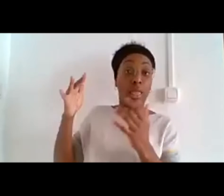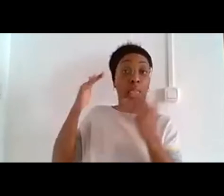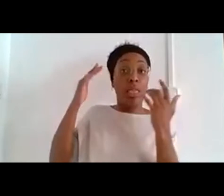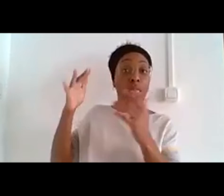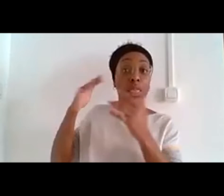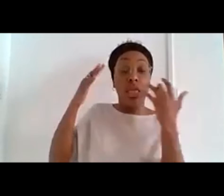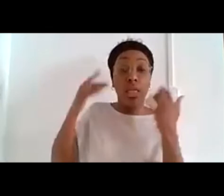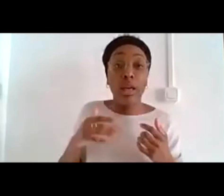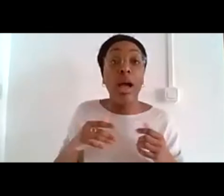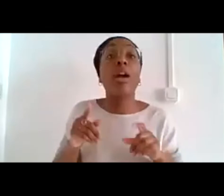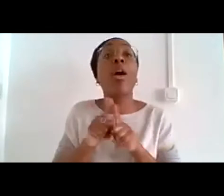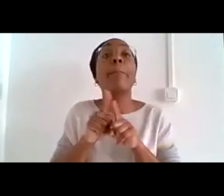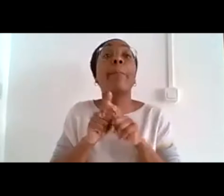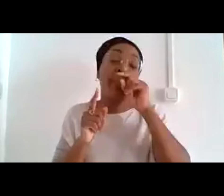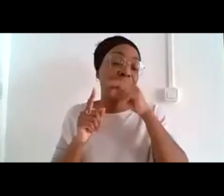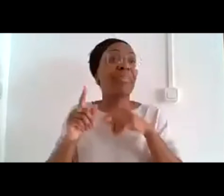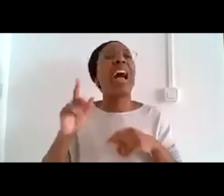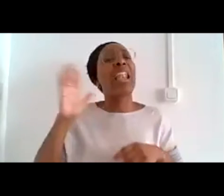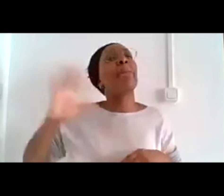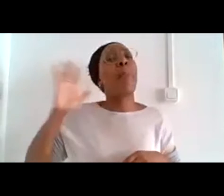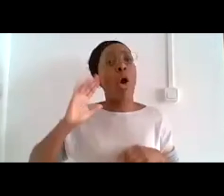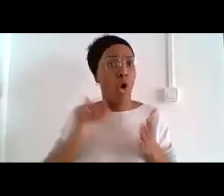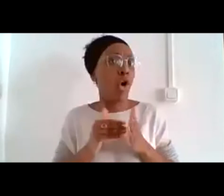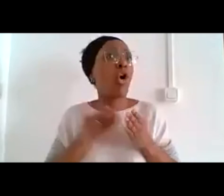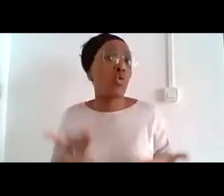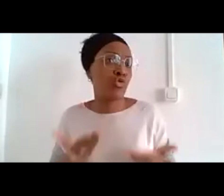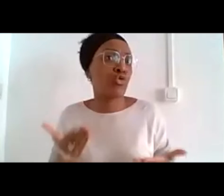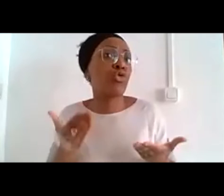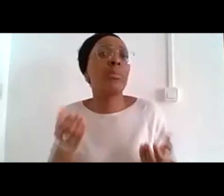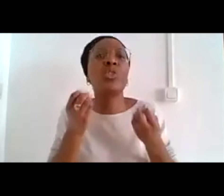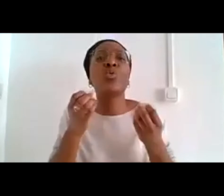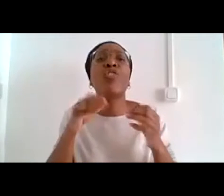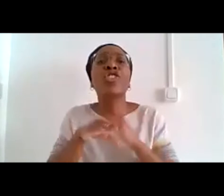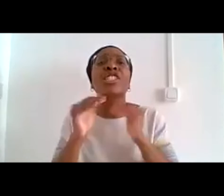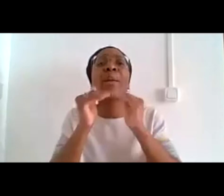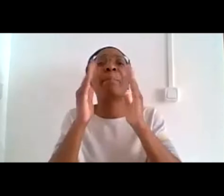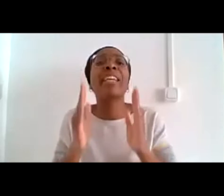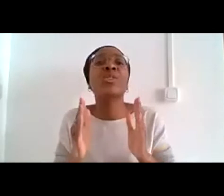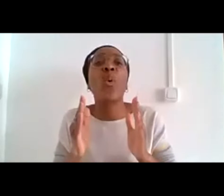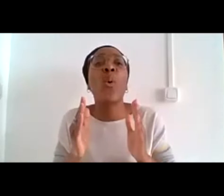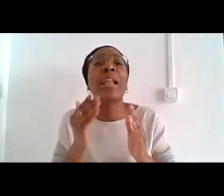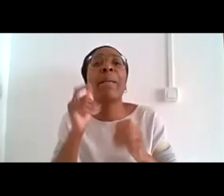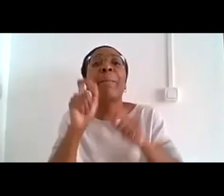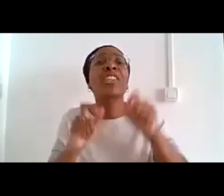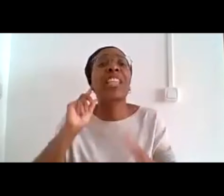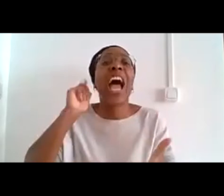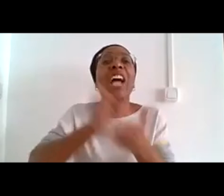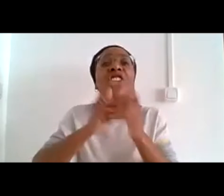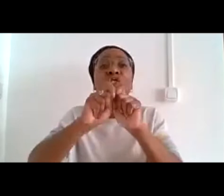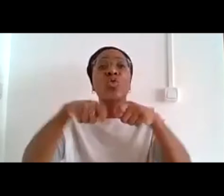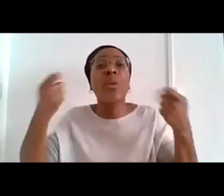avec, enfin ça existe toujours, mais on voyait ça souvent dans les maisons où les gens achetaient le journal tous les matins pour avoir